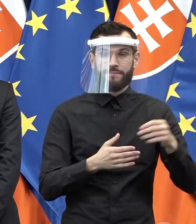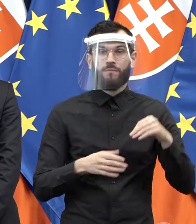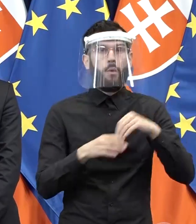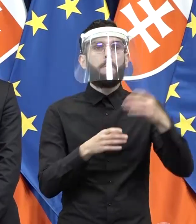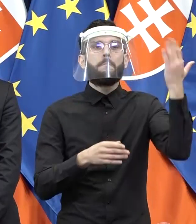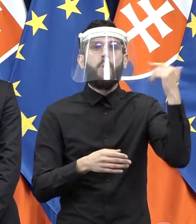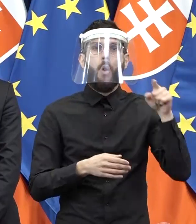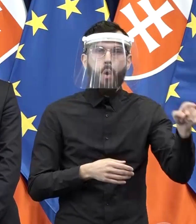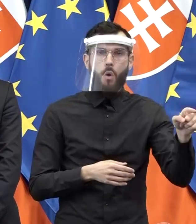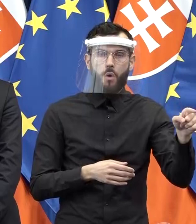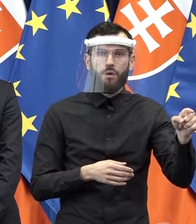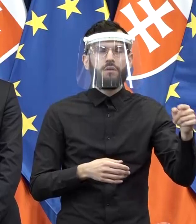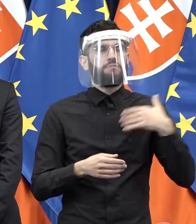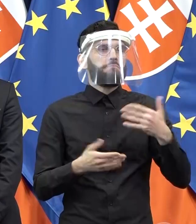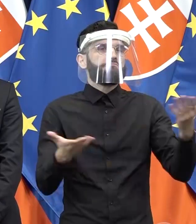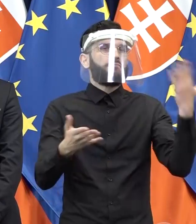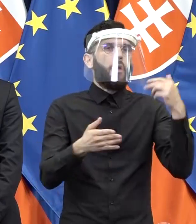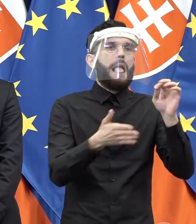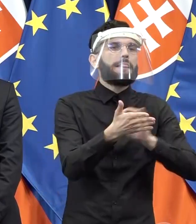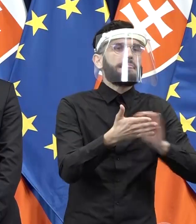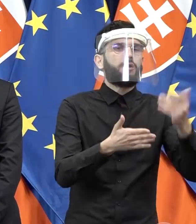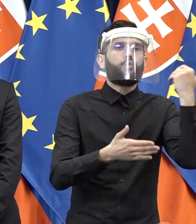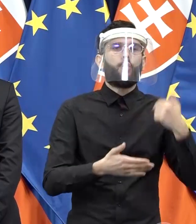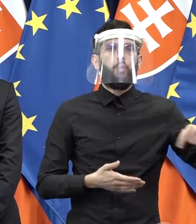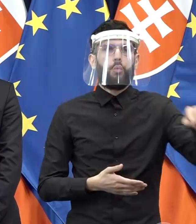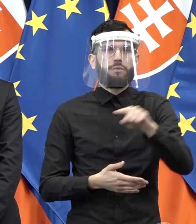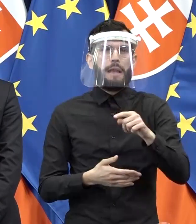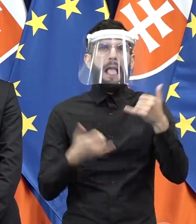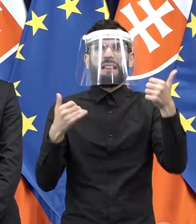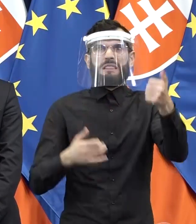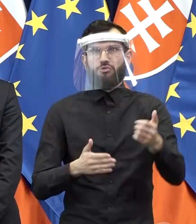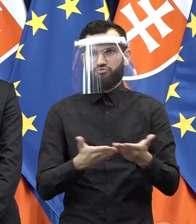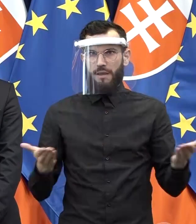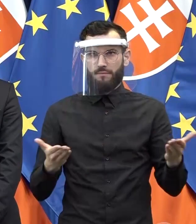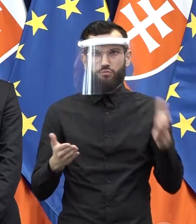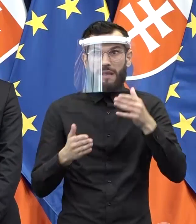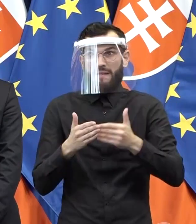sme mali k dispozícii, ktoré v podstate boli len na testovanie ľudí viac menej na tento týždeň.